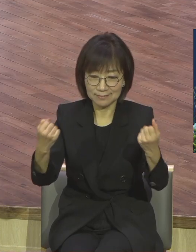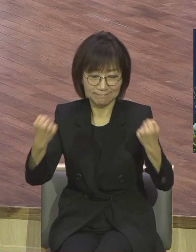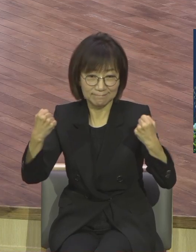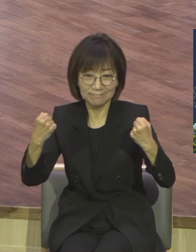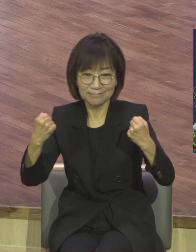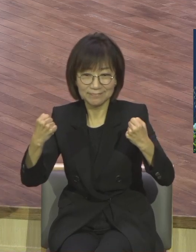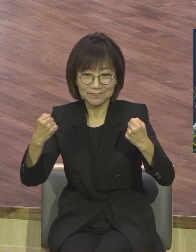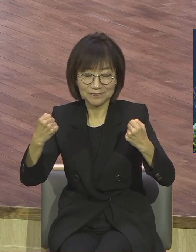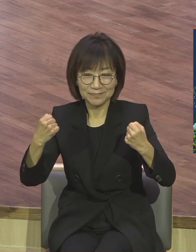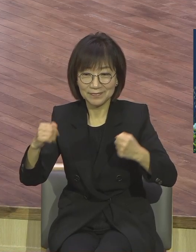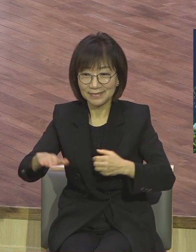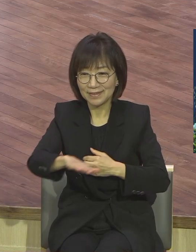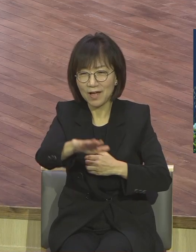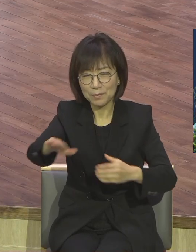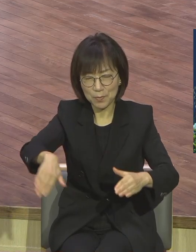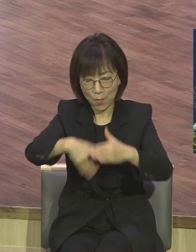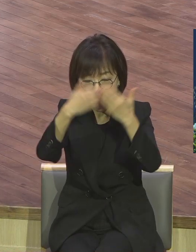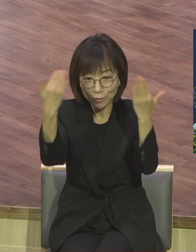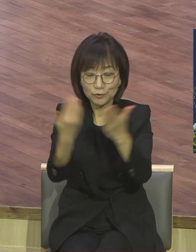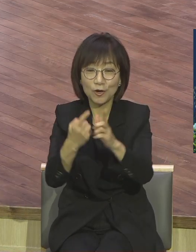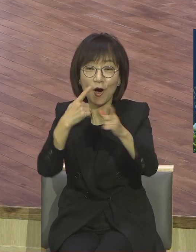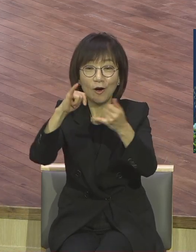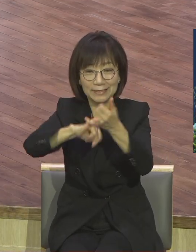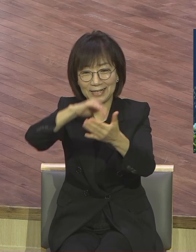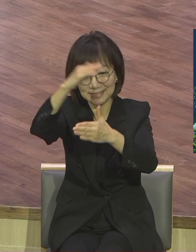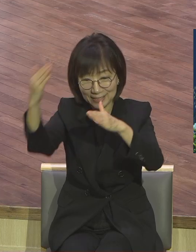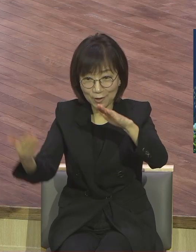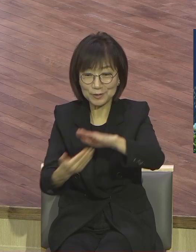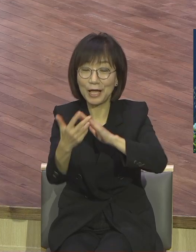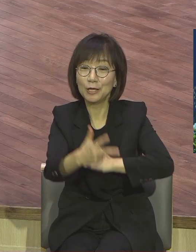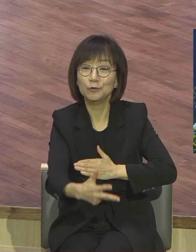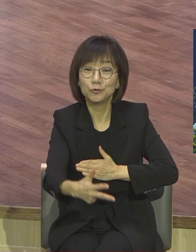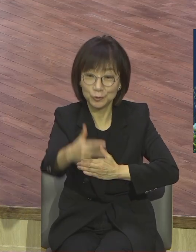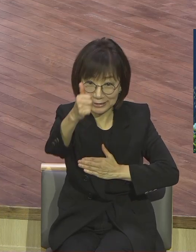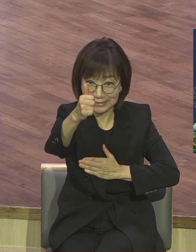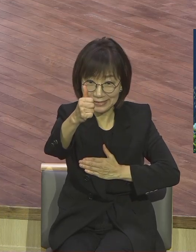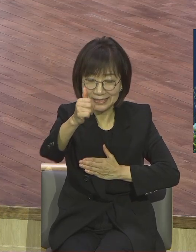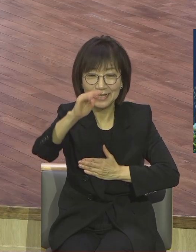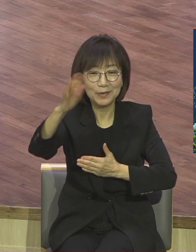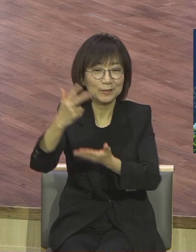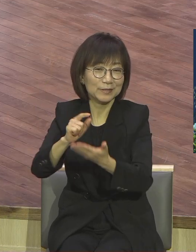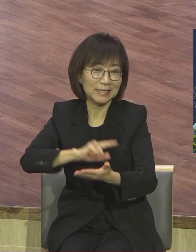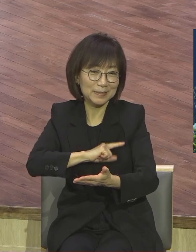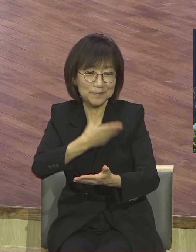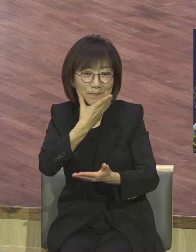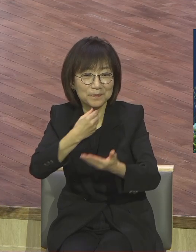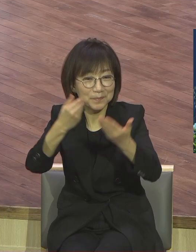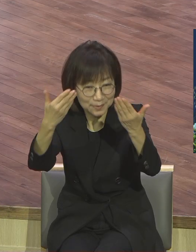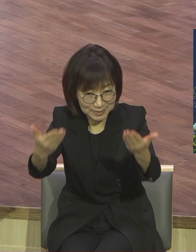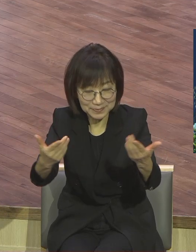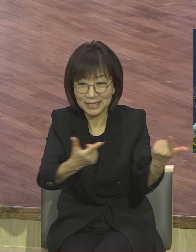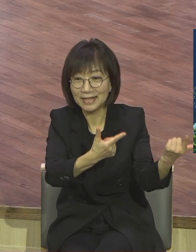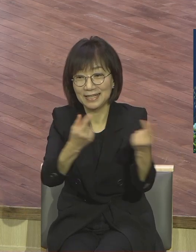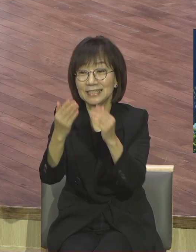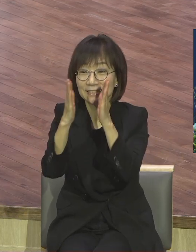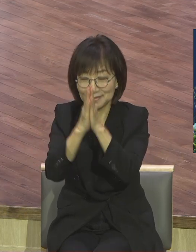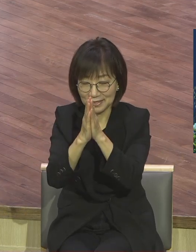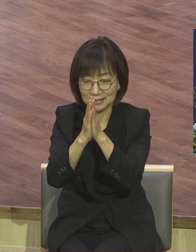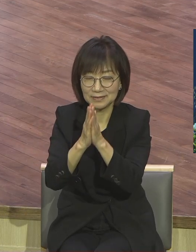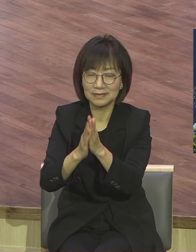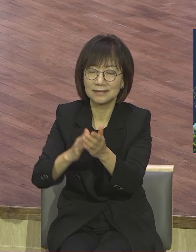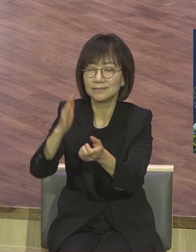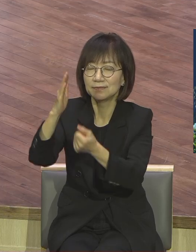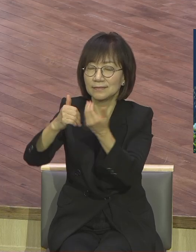빠짐없이 모두가 다 언약 성취의 주역인들 다 되시기를 주님으로 축복합니다. 기도합시다.